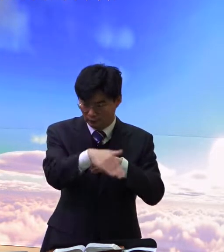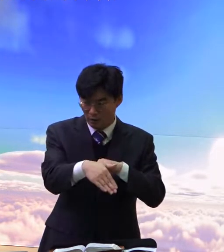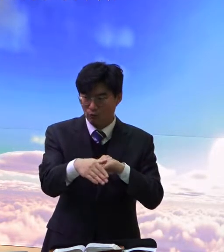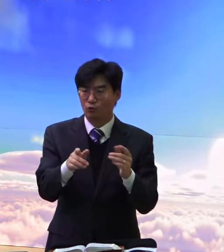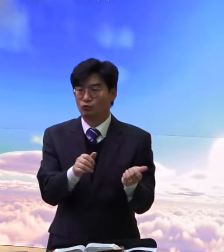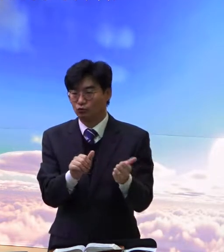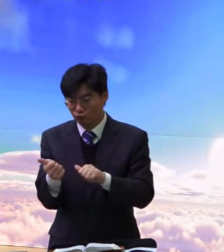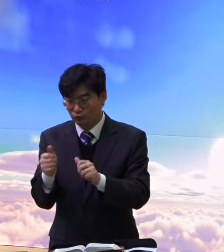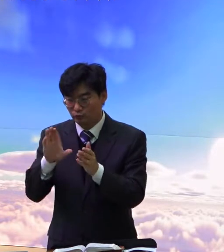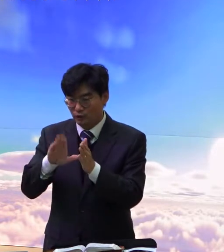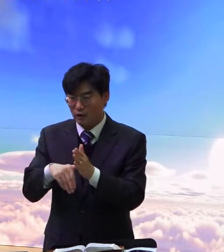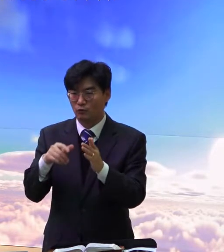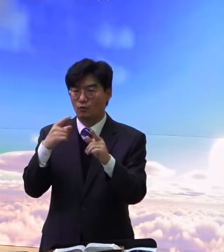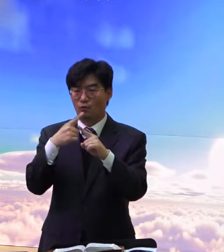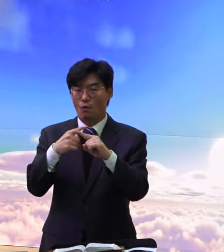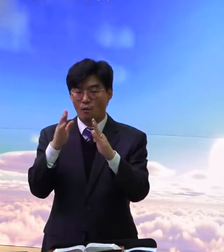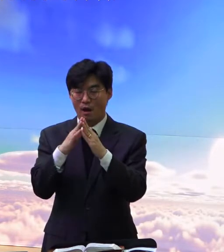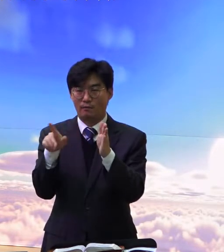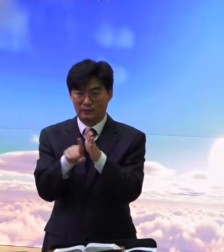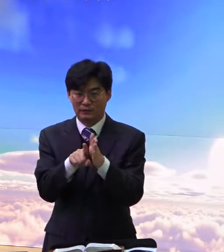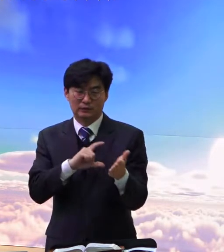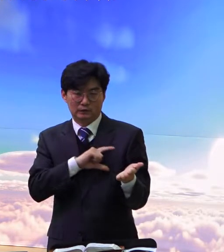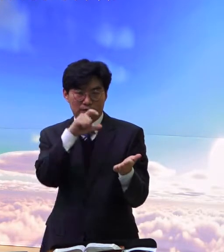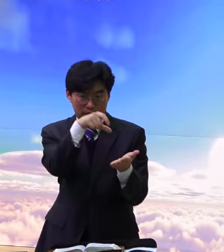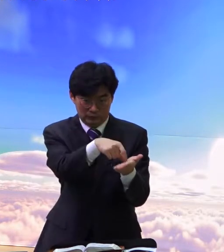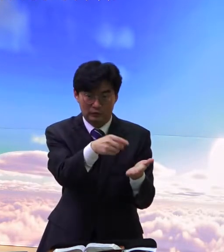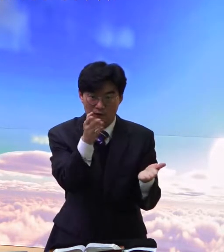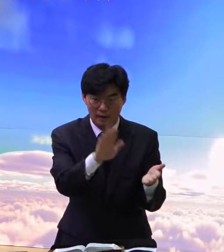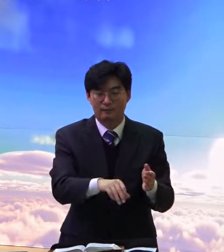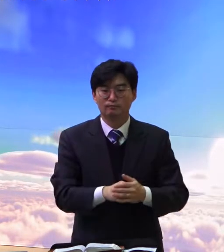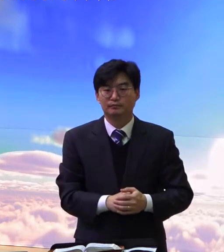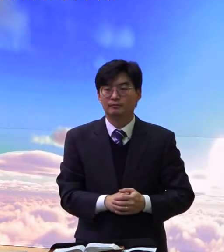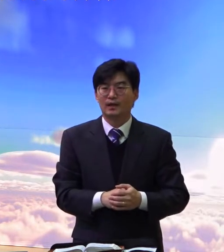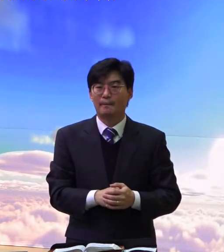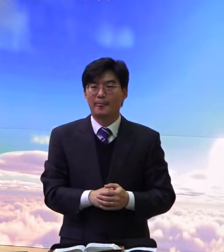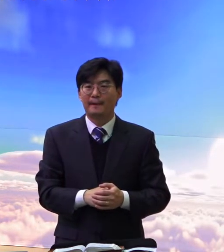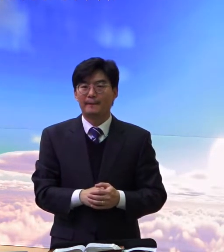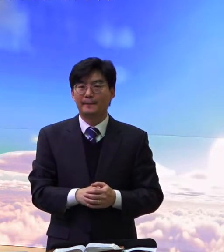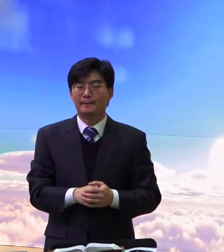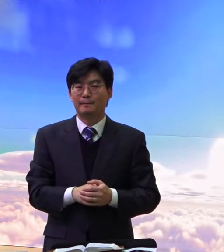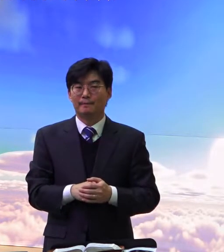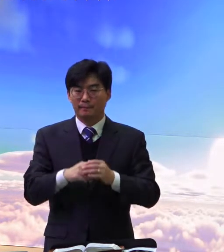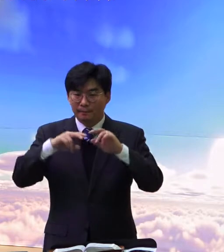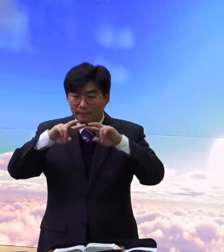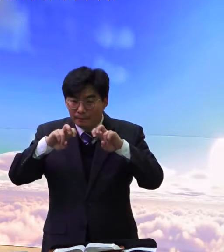이름을 남긴다. 그러나 그들의 신앙에는